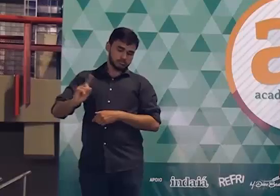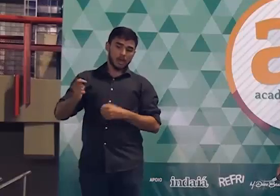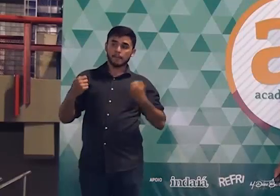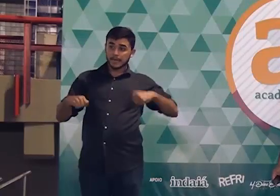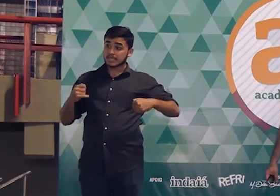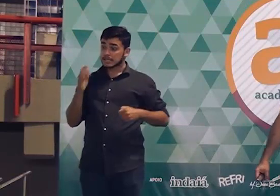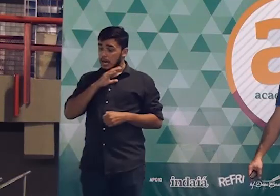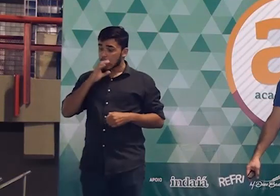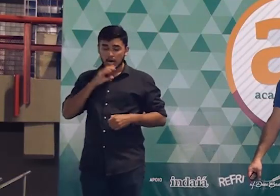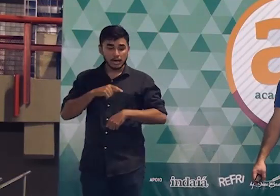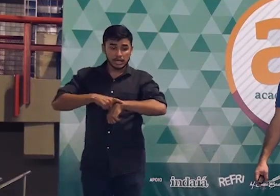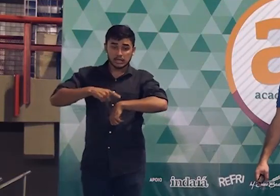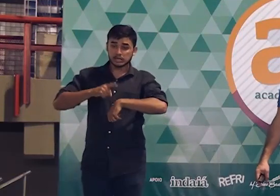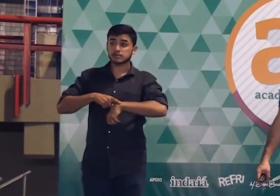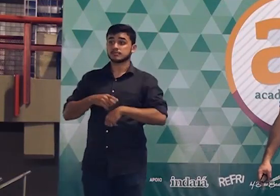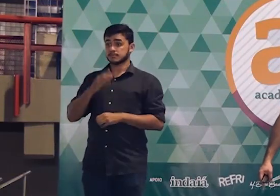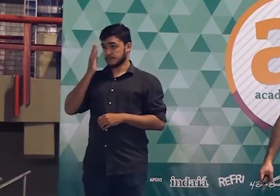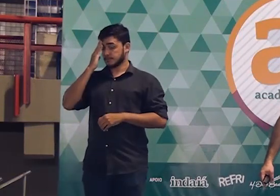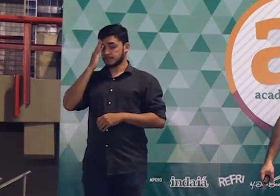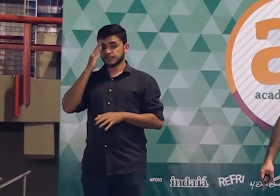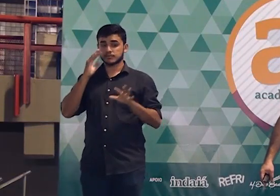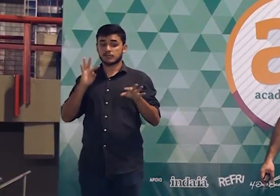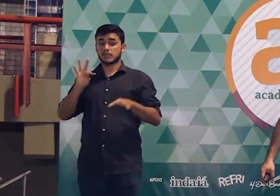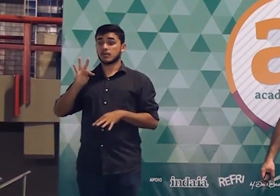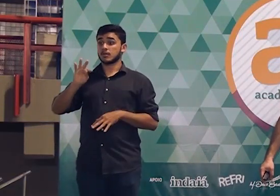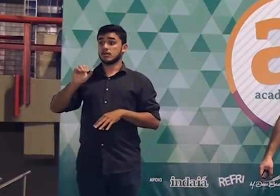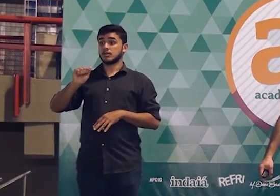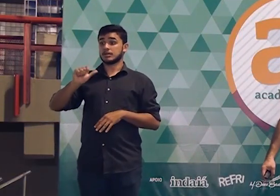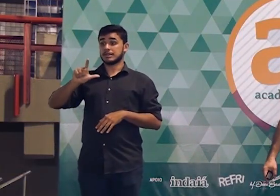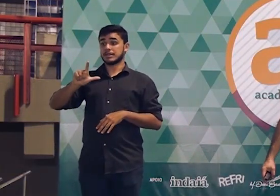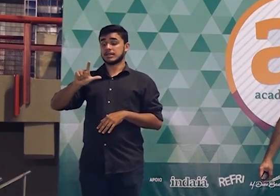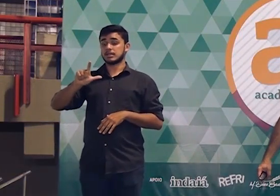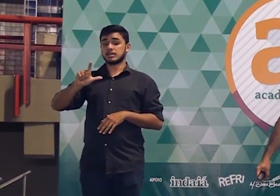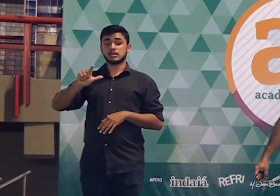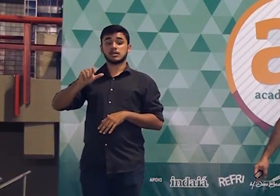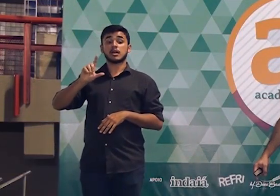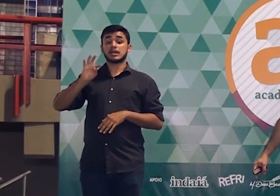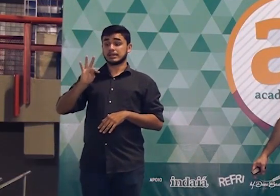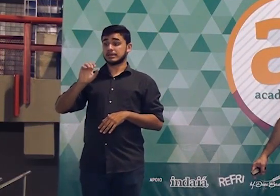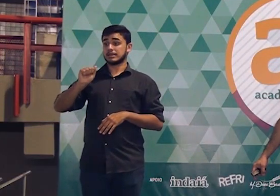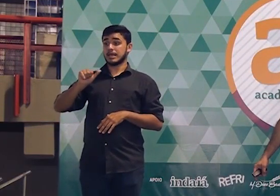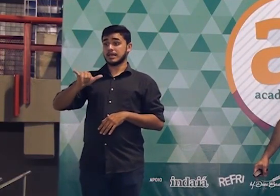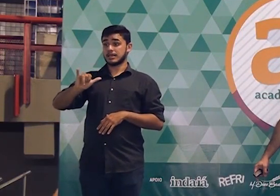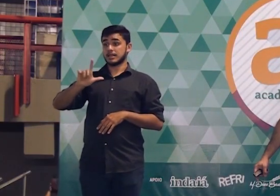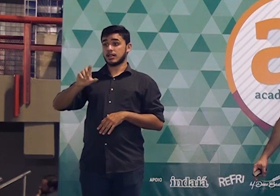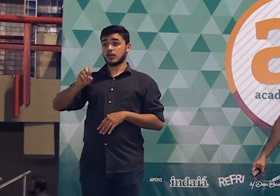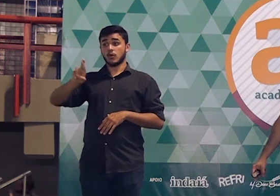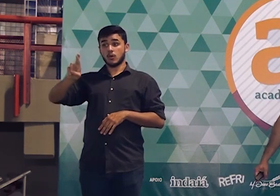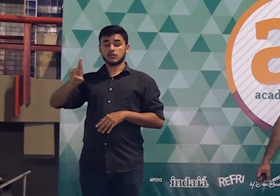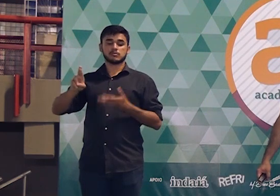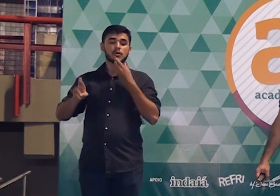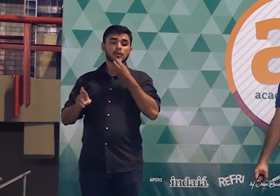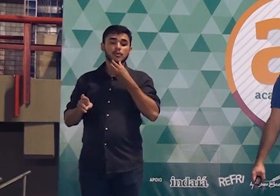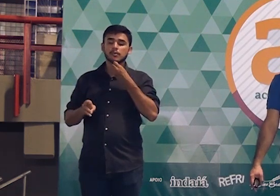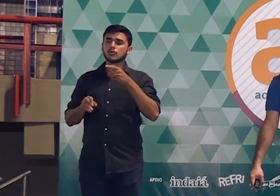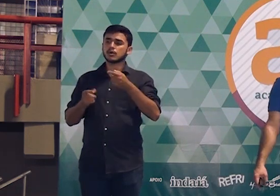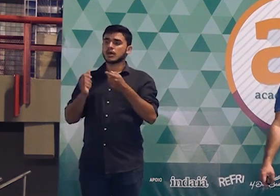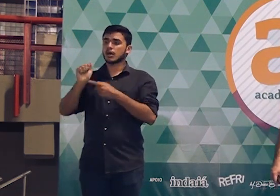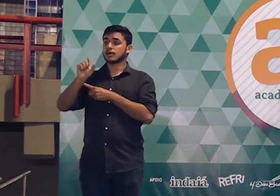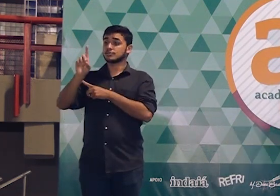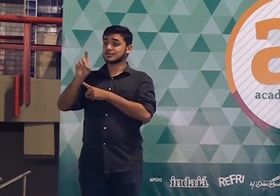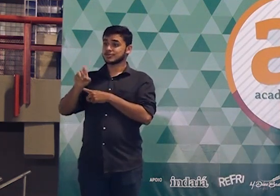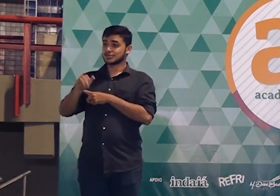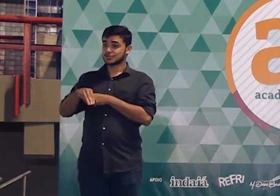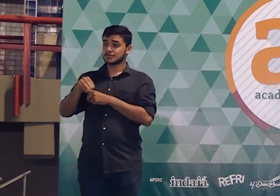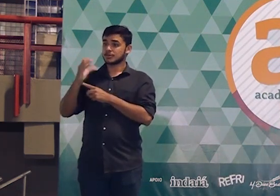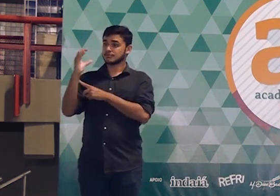Taylorismo. Trigueiro, o Taylorismo ele é usado dentro da administração científica. Ou seja, ele é um